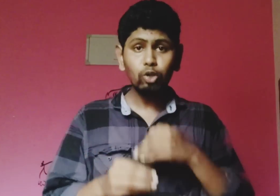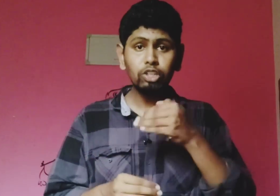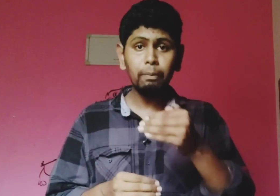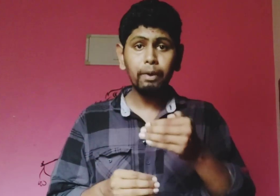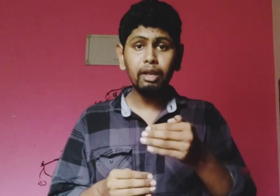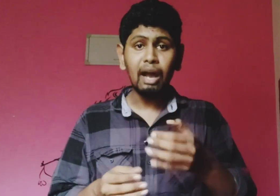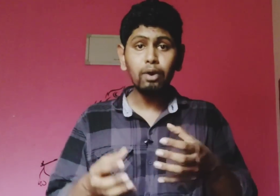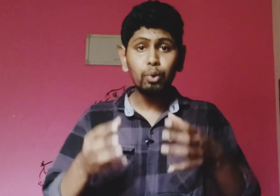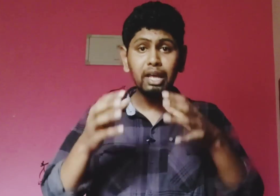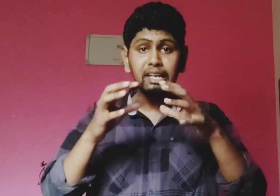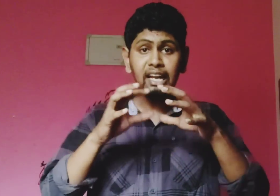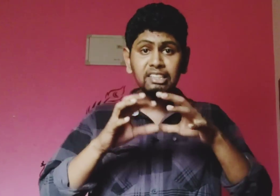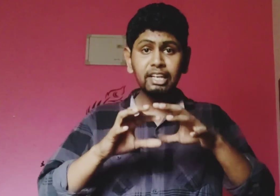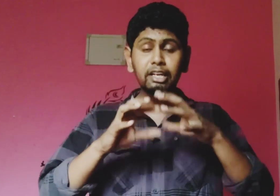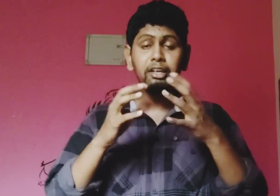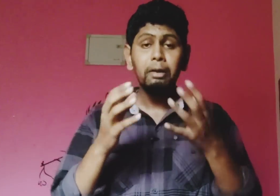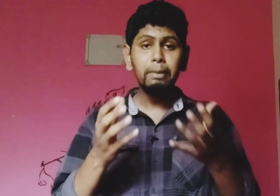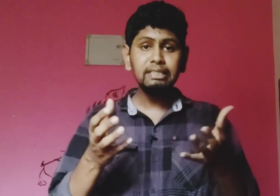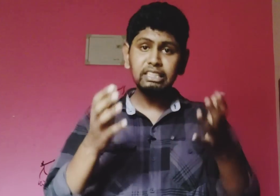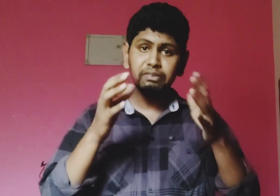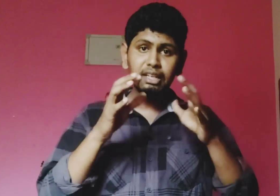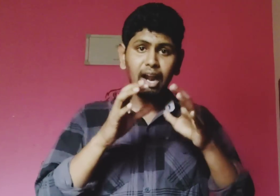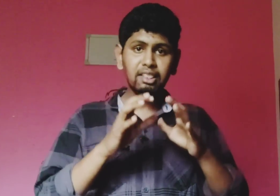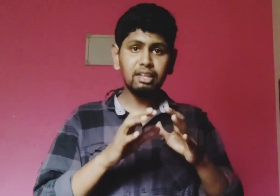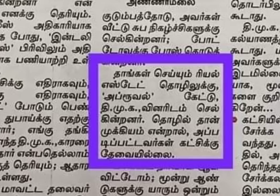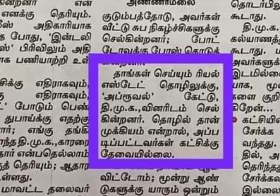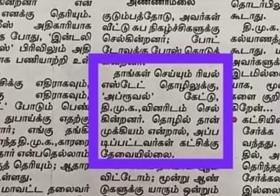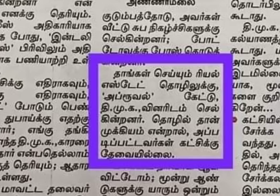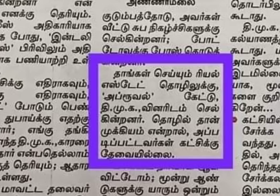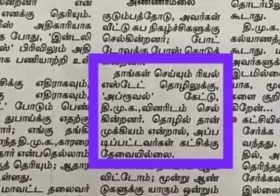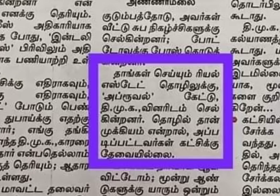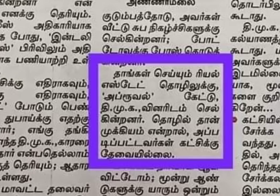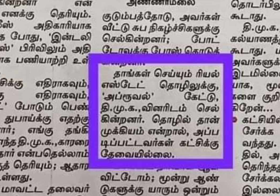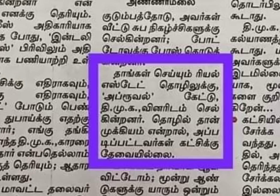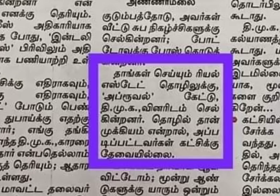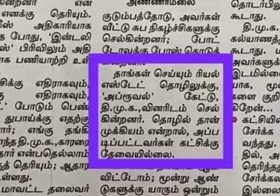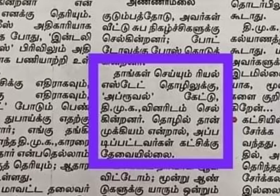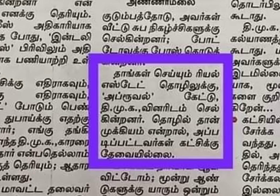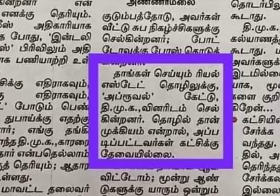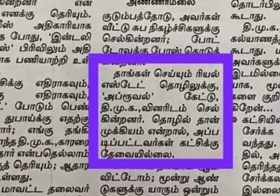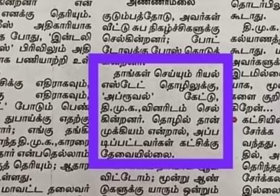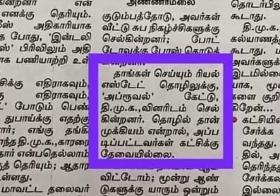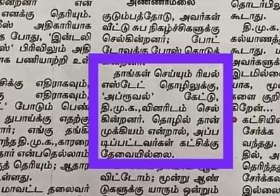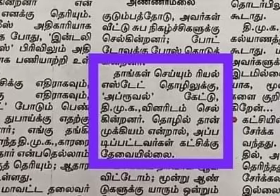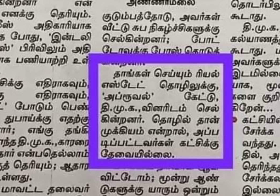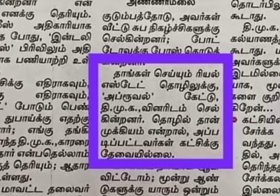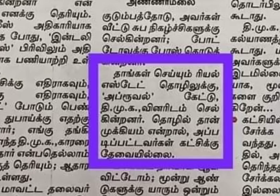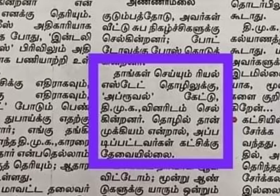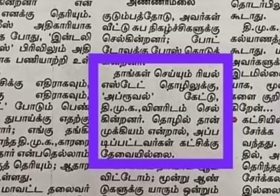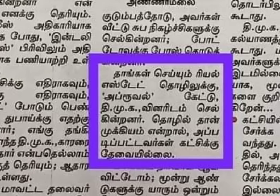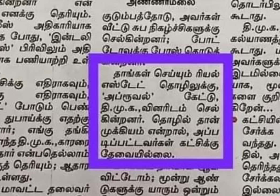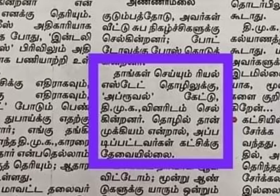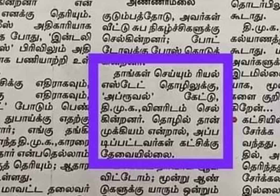சில பேர் அவங்களுடைய ரியல் எஸ்டேட் பிசினஸ் வந்து நடத்துறதுக்காக அப்ரூவலுக்காக திமுக கிட்ட வந்து ரொம்ப சகஜமாக வந்து